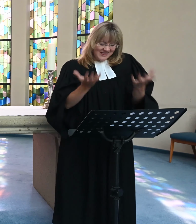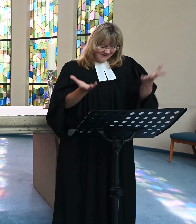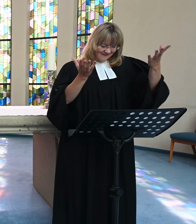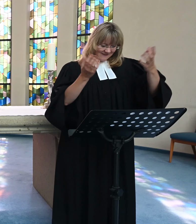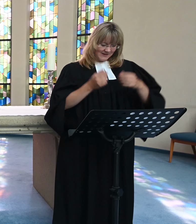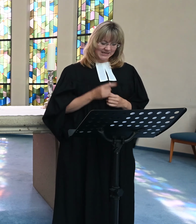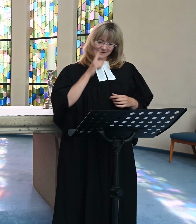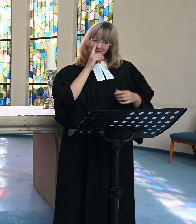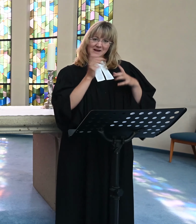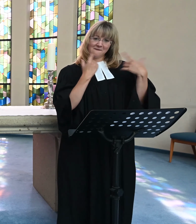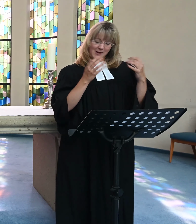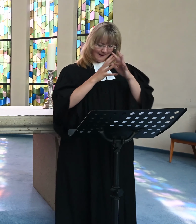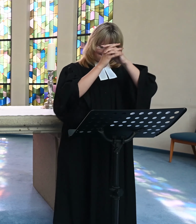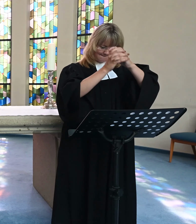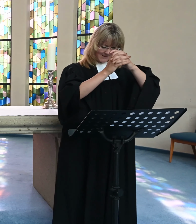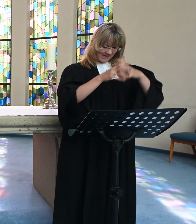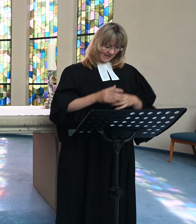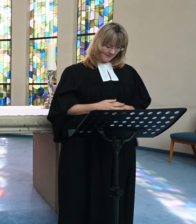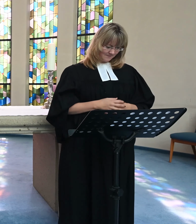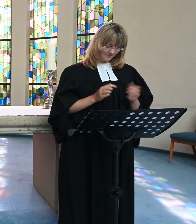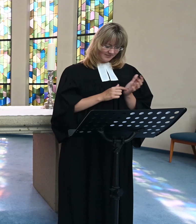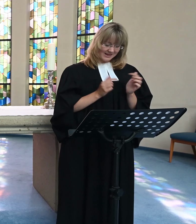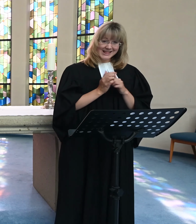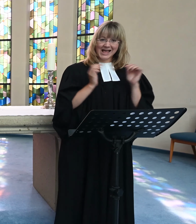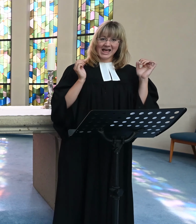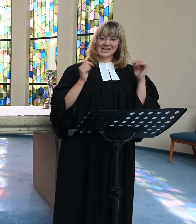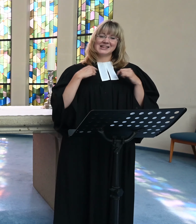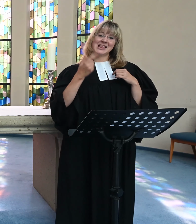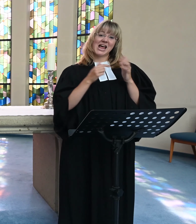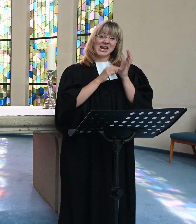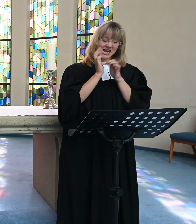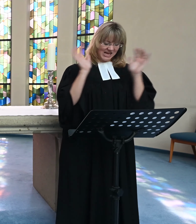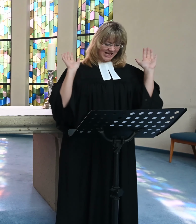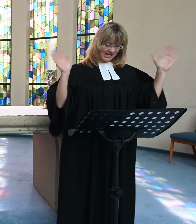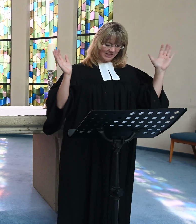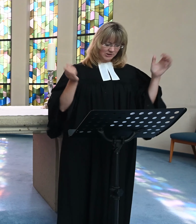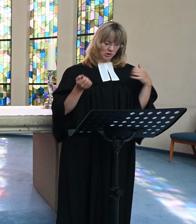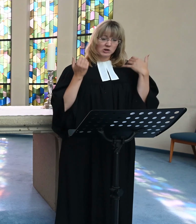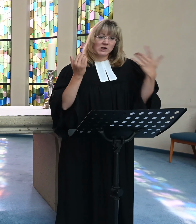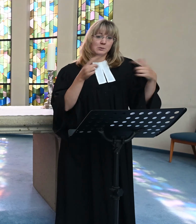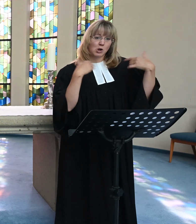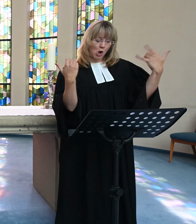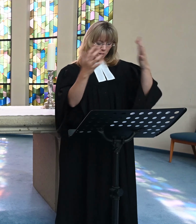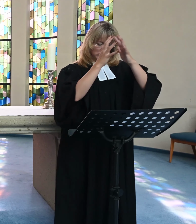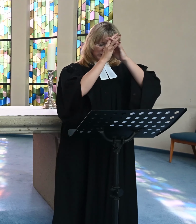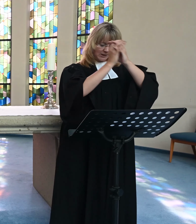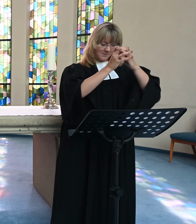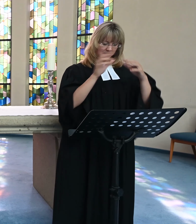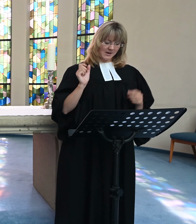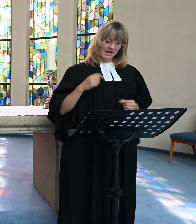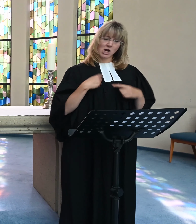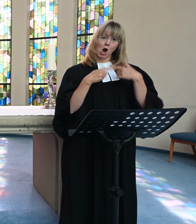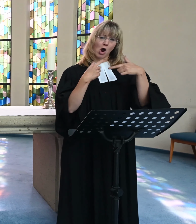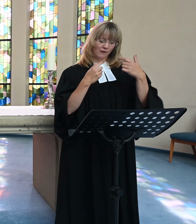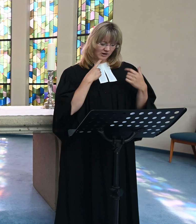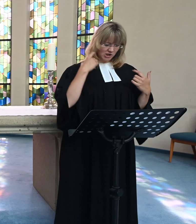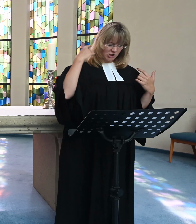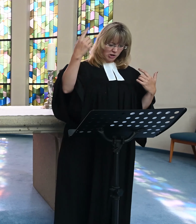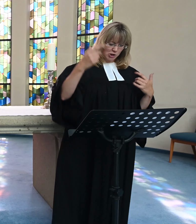Nun weiß ich, dass einige schon deshalb mit diesem Gebet Schwierigkeiten haben, weil es eben mit dieser Anrede